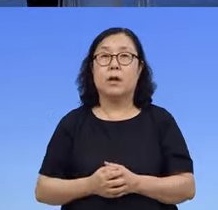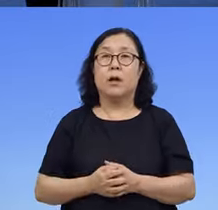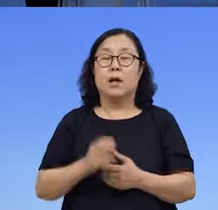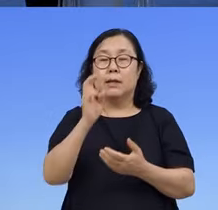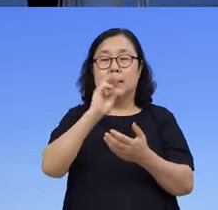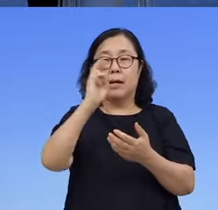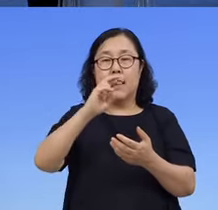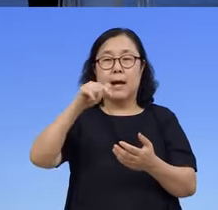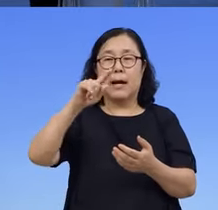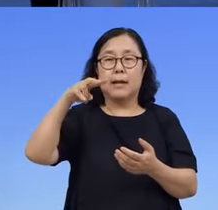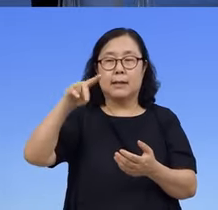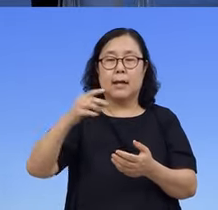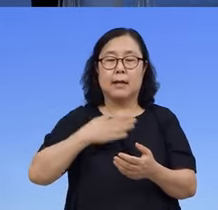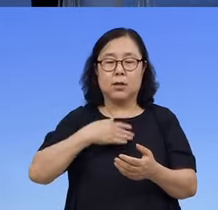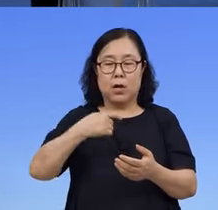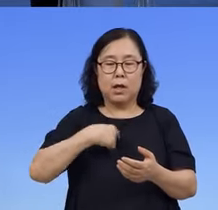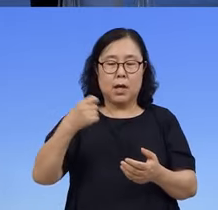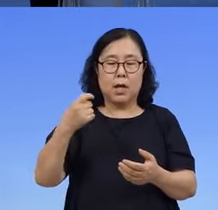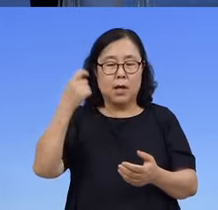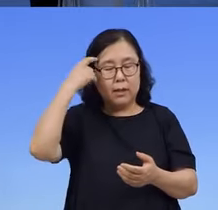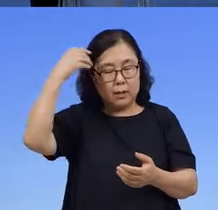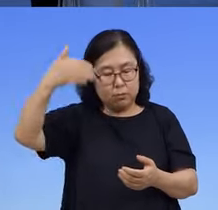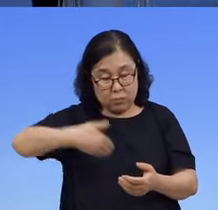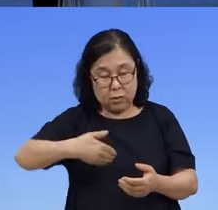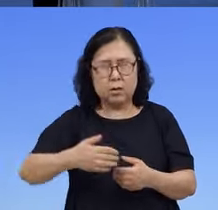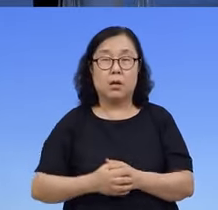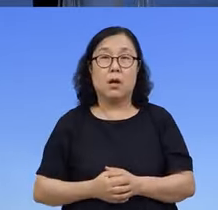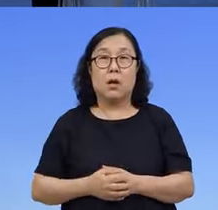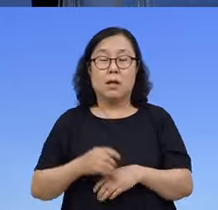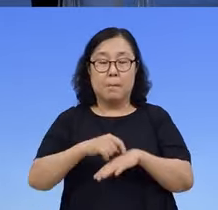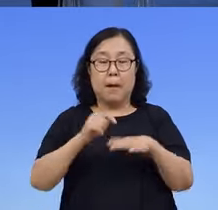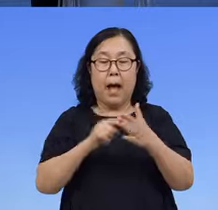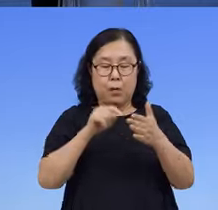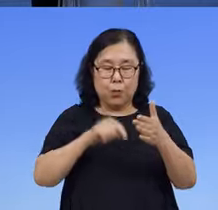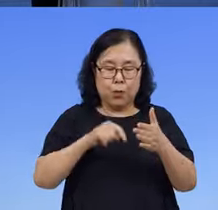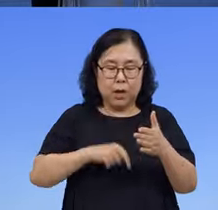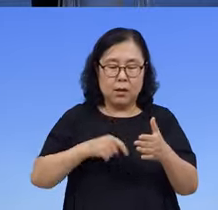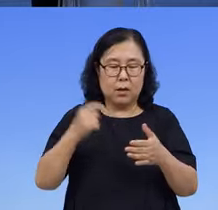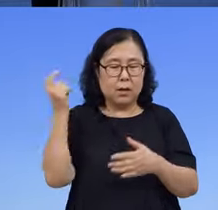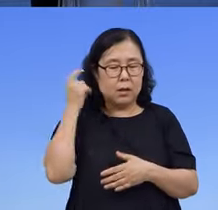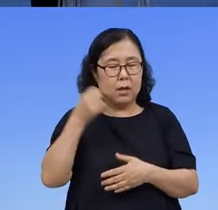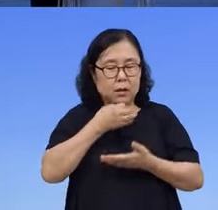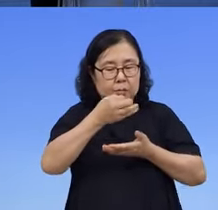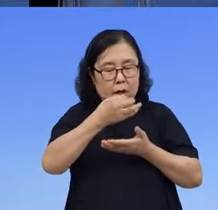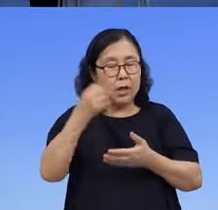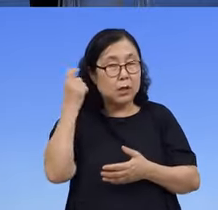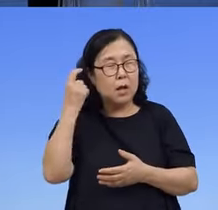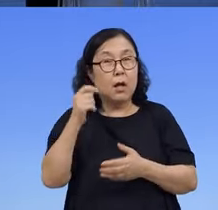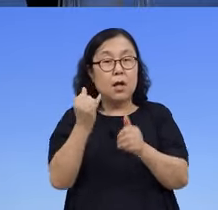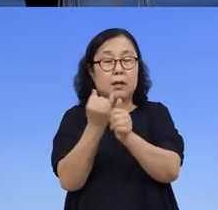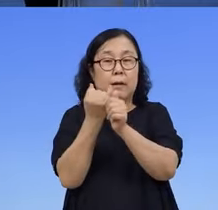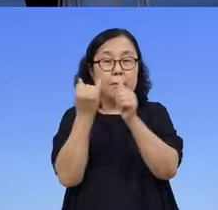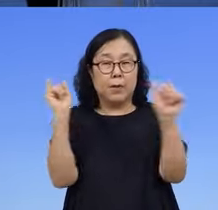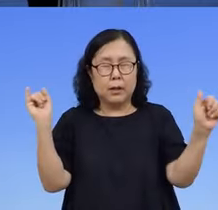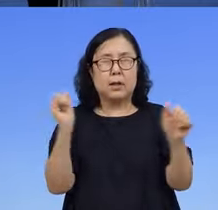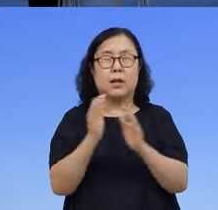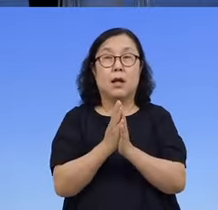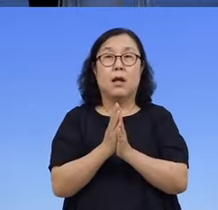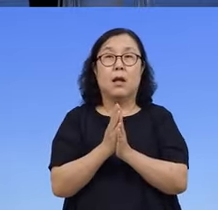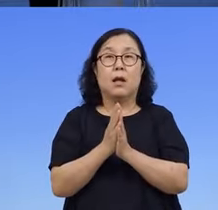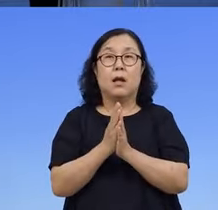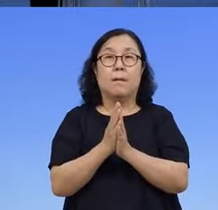흥얼거리며 내려오는데 찬양 가사가 저에게 이렇게 질문하는 것 같았습니다. 마음의 내면에서 이런 소리가 들리는 겁니다.